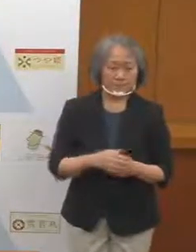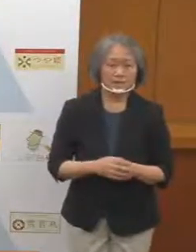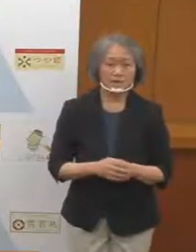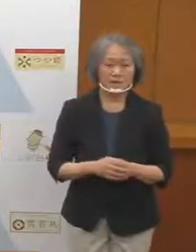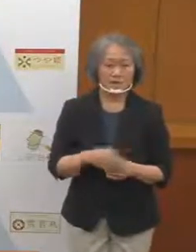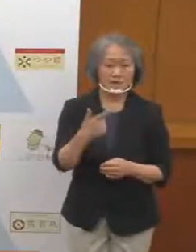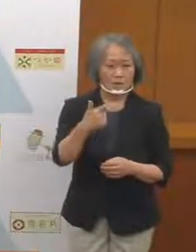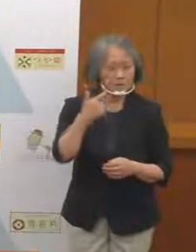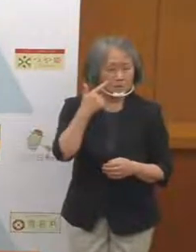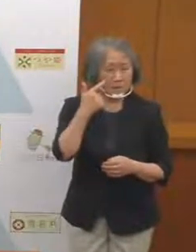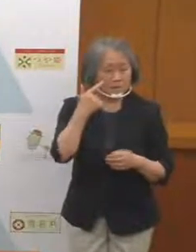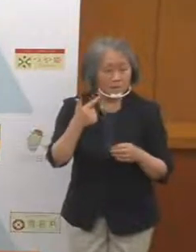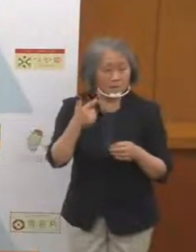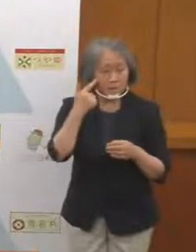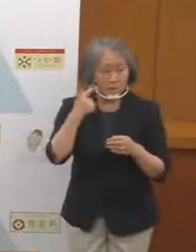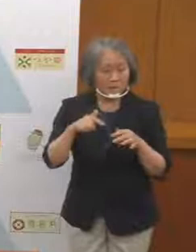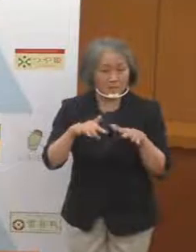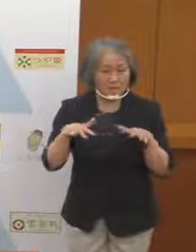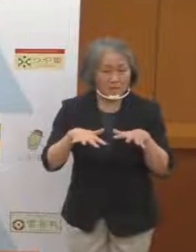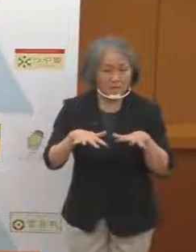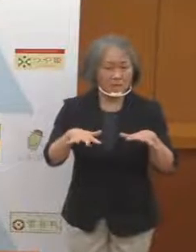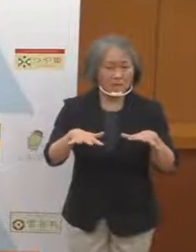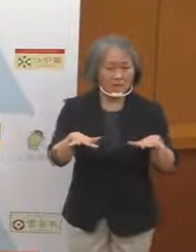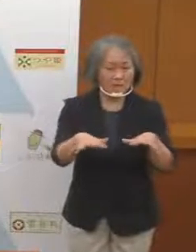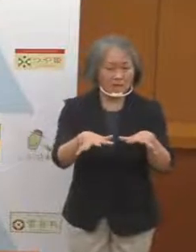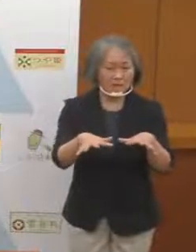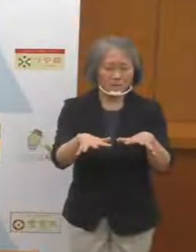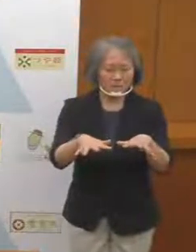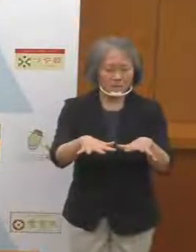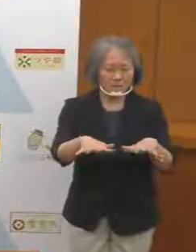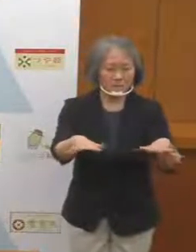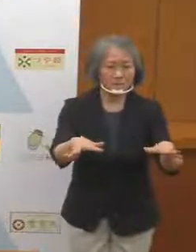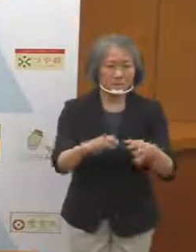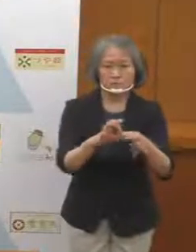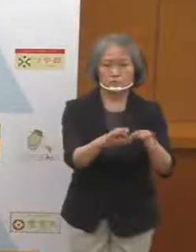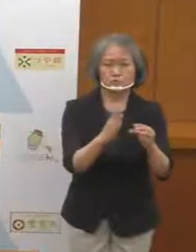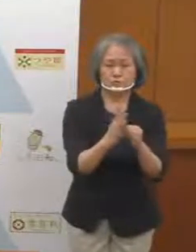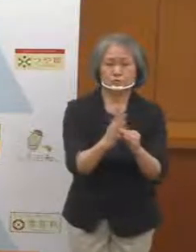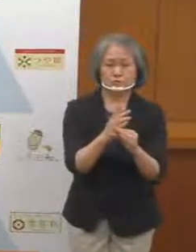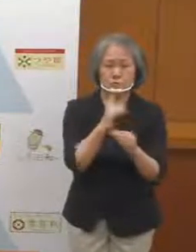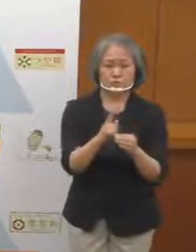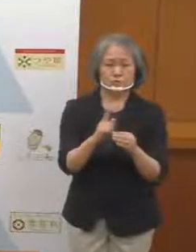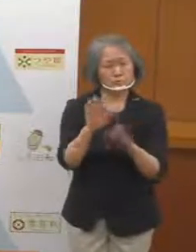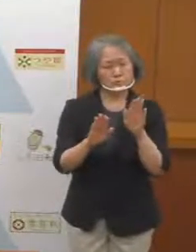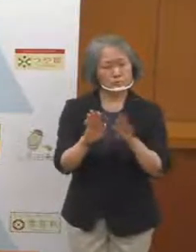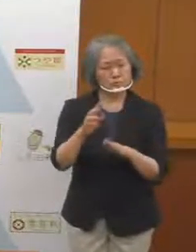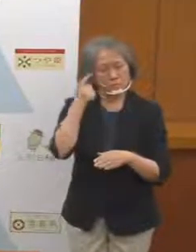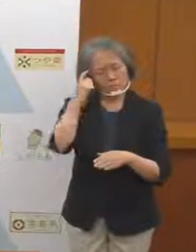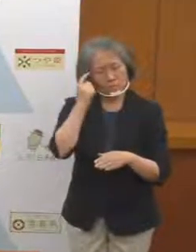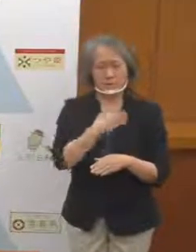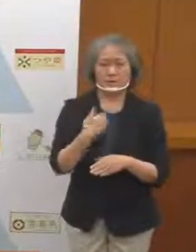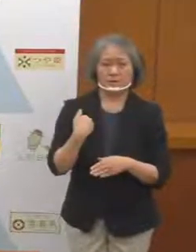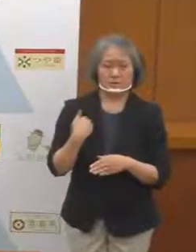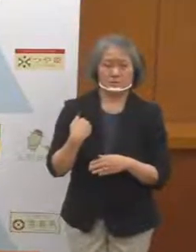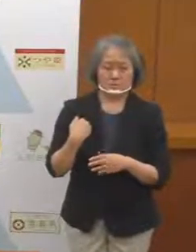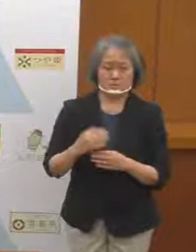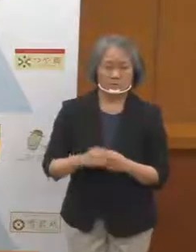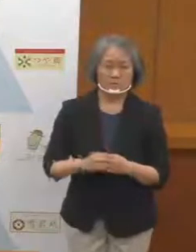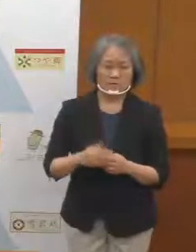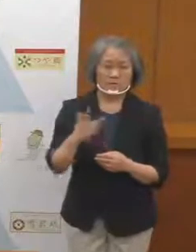拡大しているともいいので現時点では明確に第七波到来と